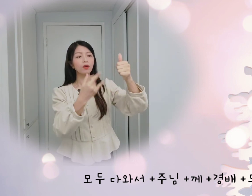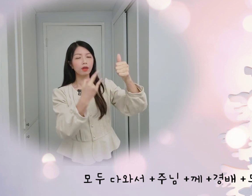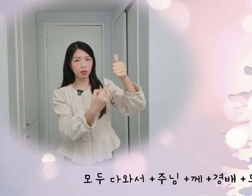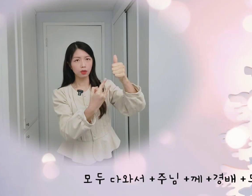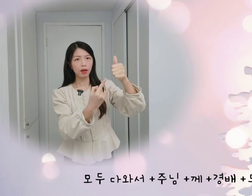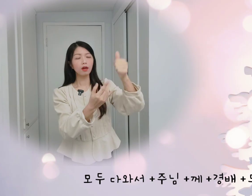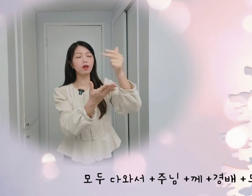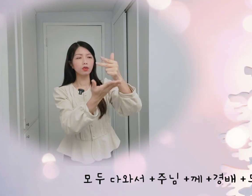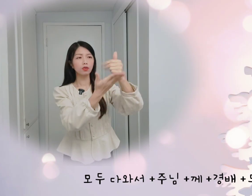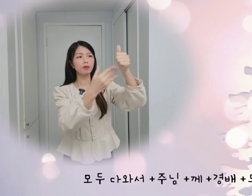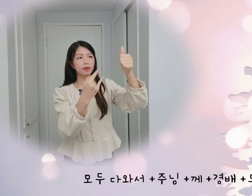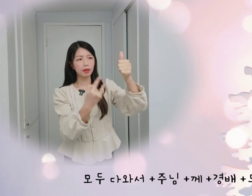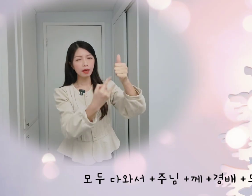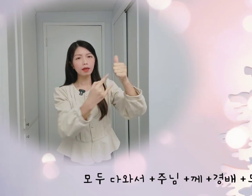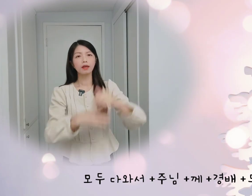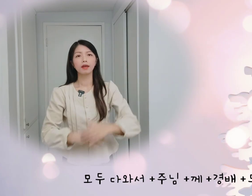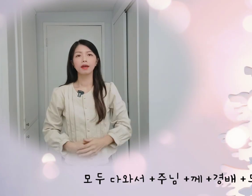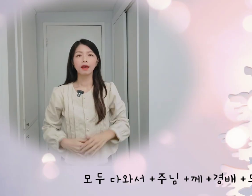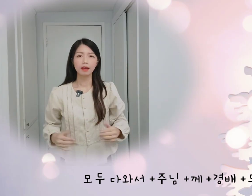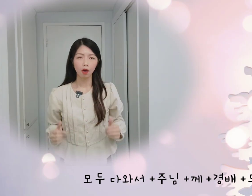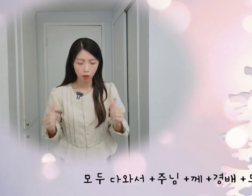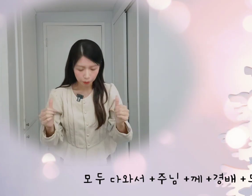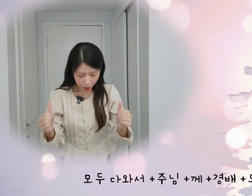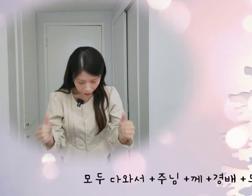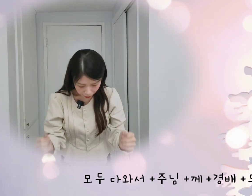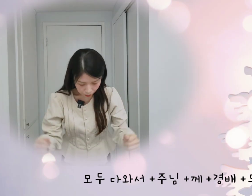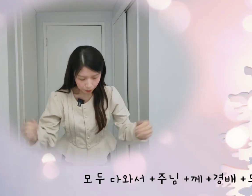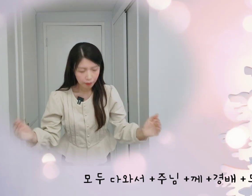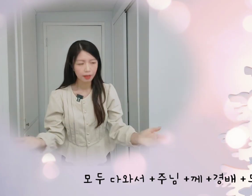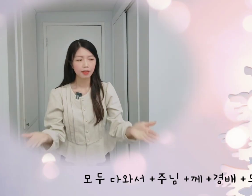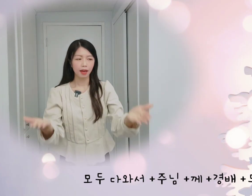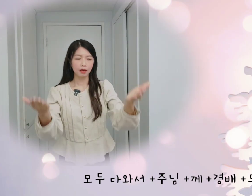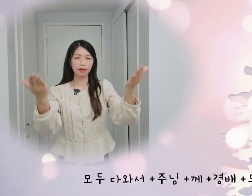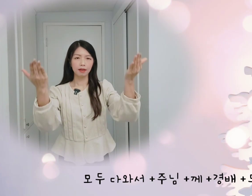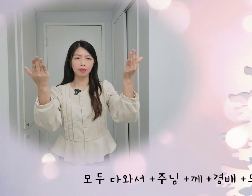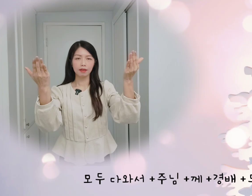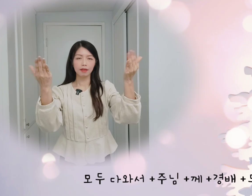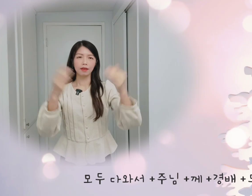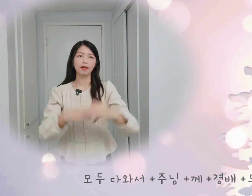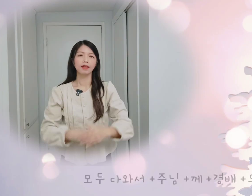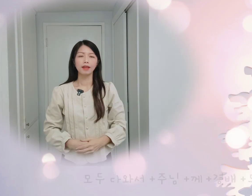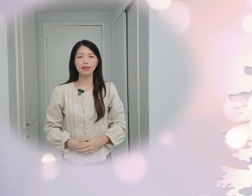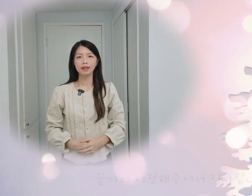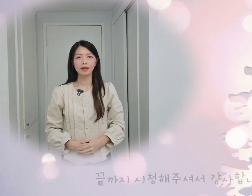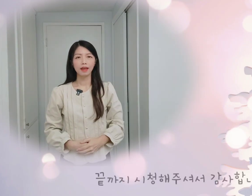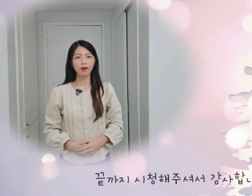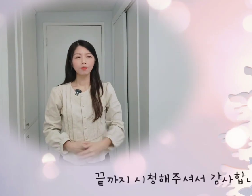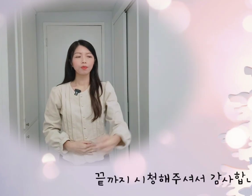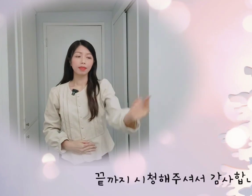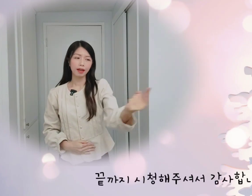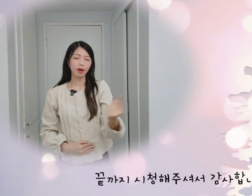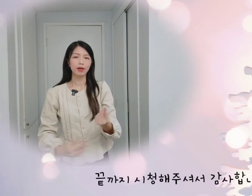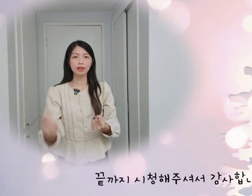하셔도 되고 이렇게 하셔도 돼요. 주님께 경배 드리자. 다시